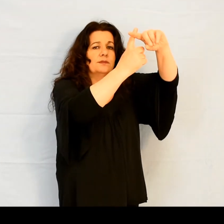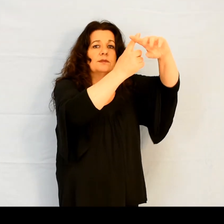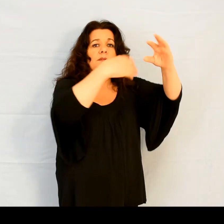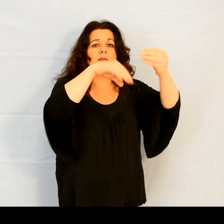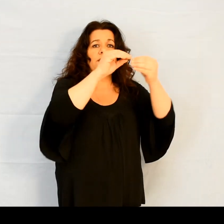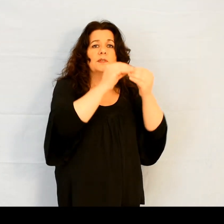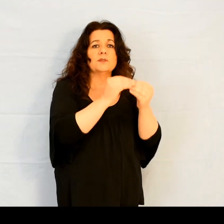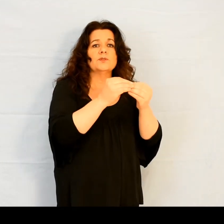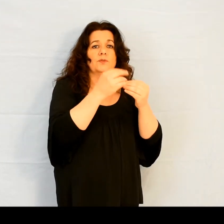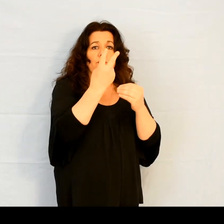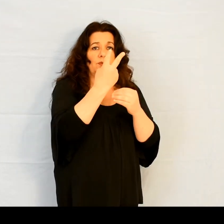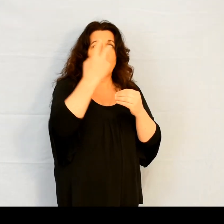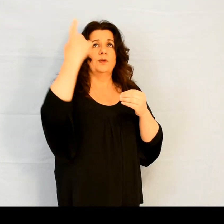milieu.